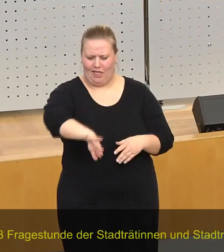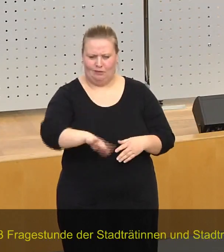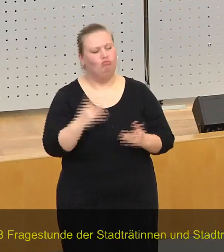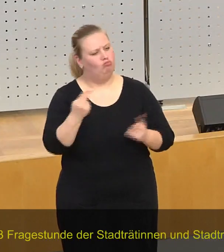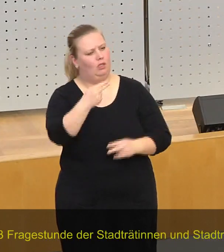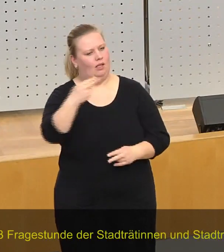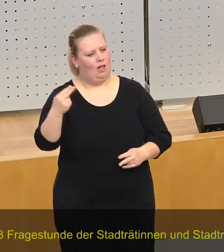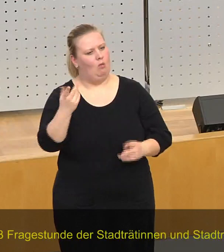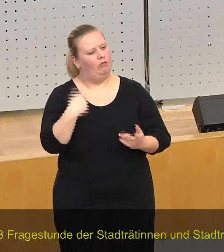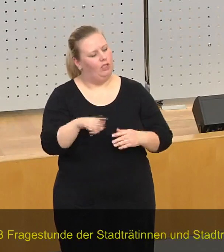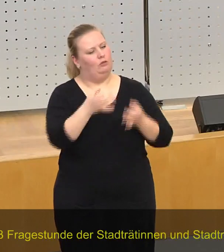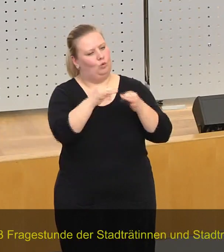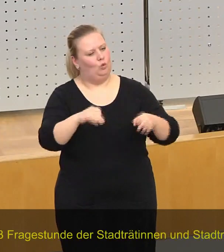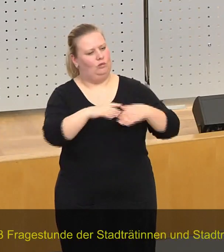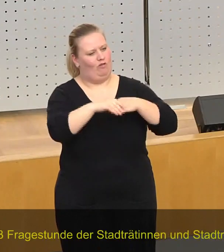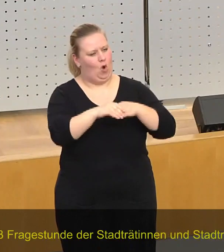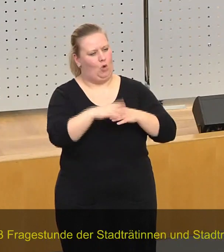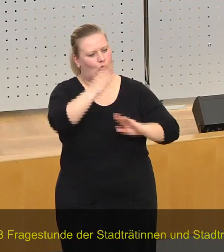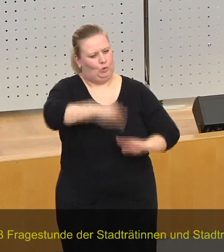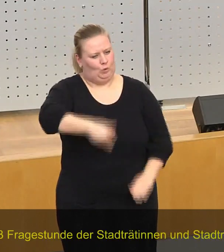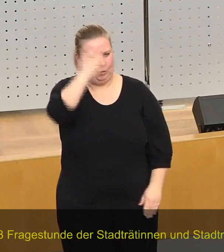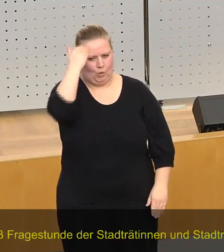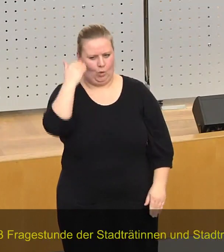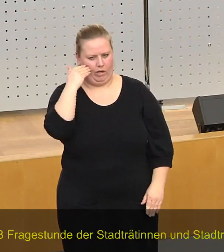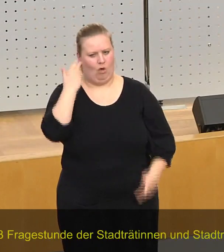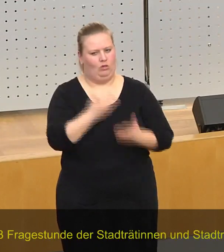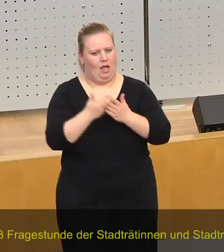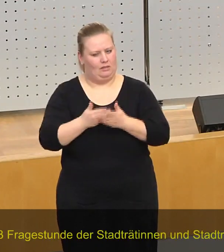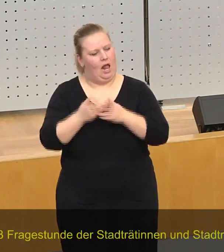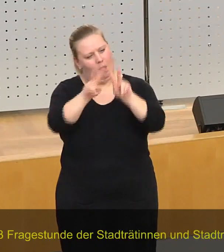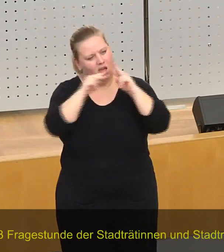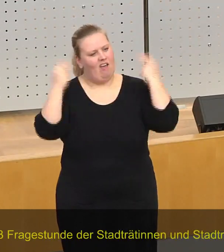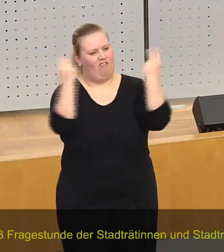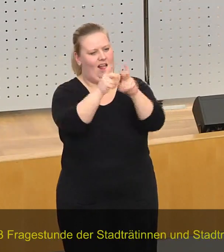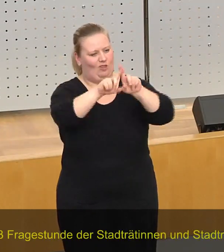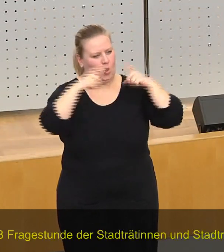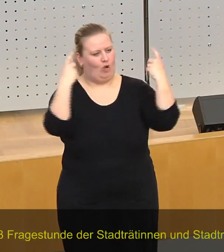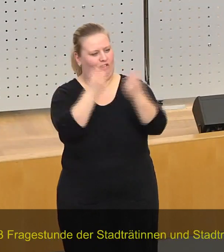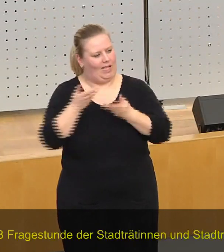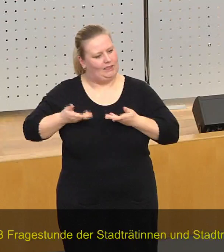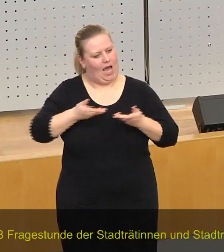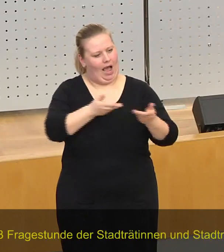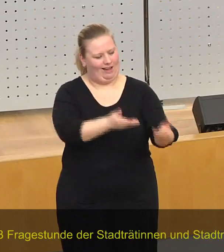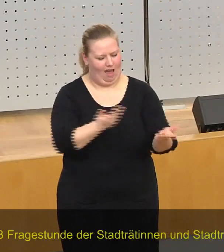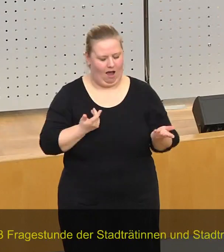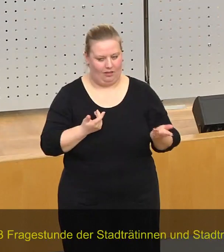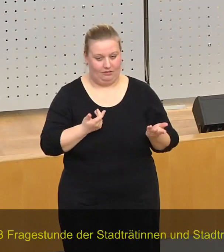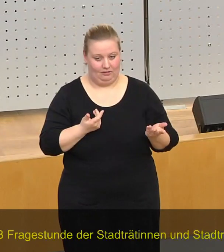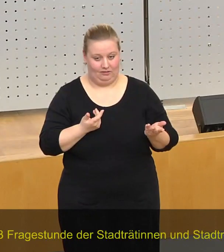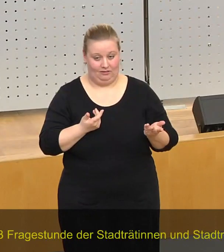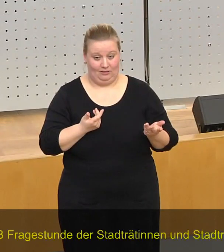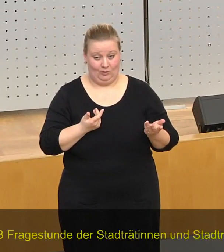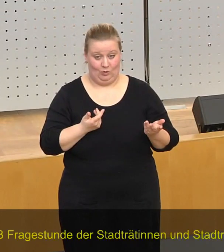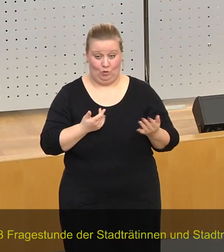gilt seither als treuer Freund Südkoreas, was nun eine Einladung zu der Weltkonferenz zur Folge hatte. So, und